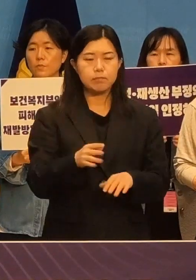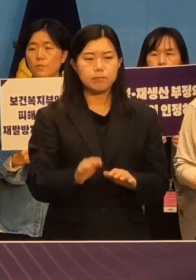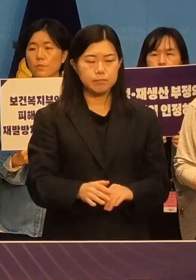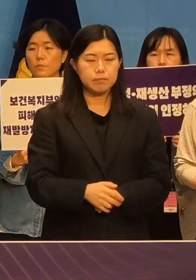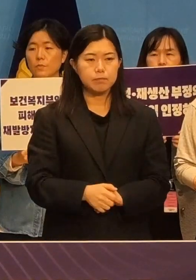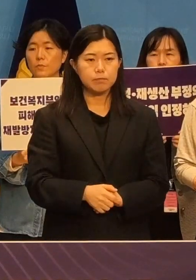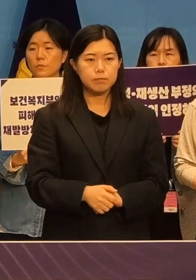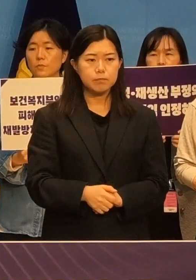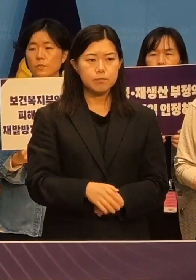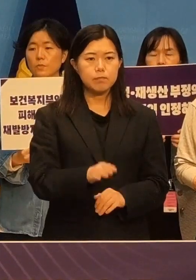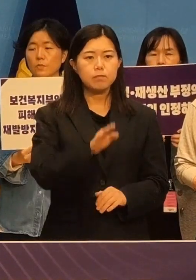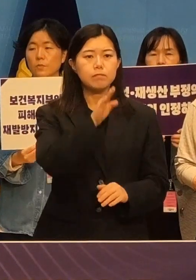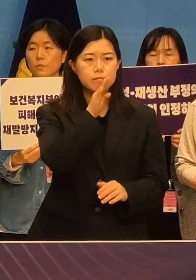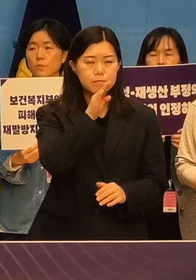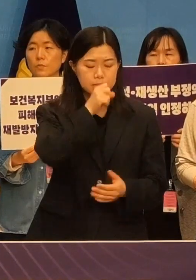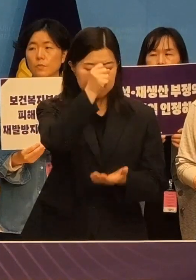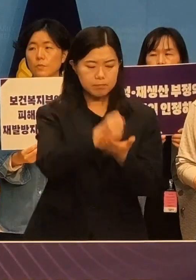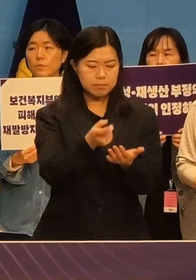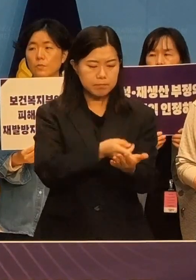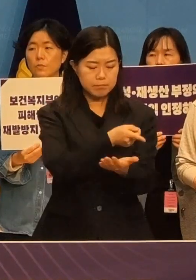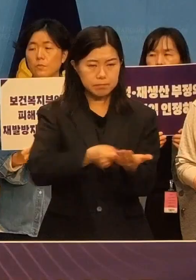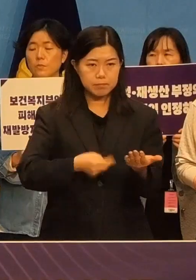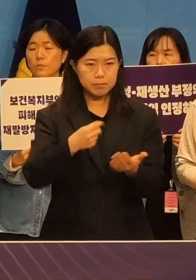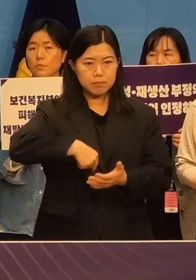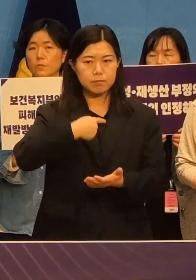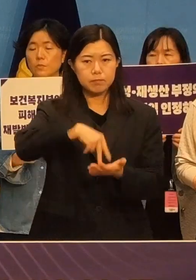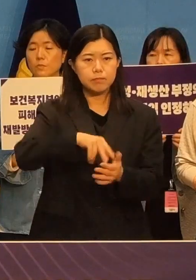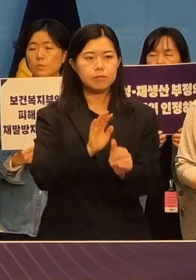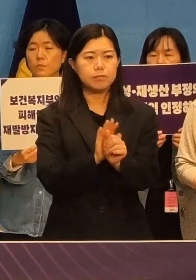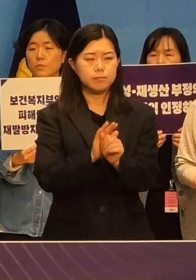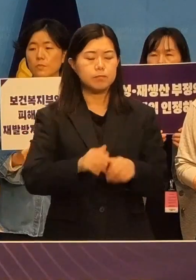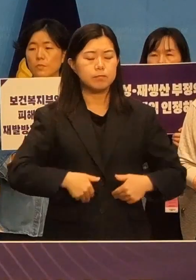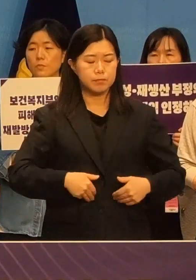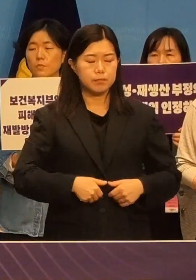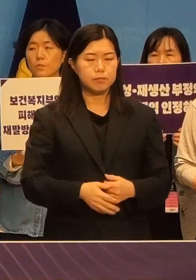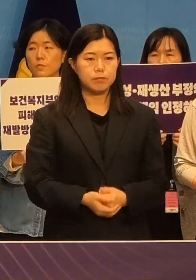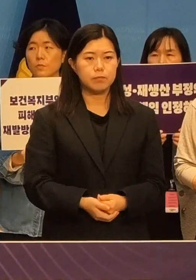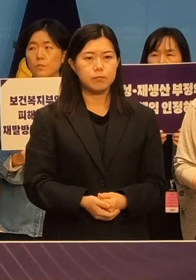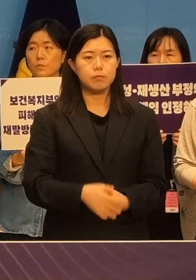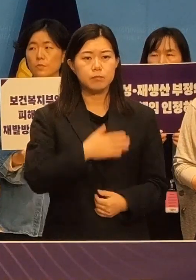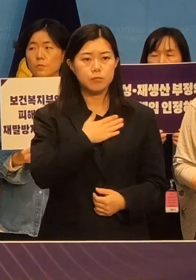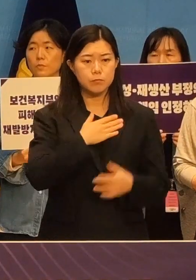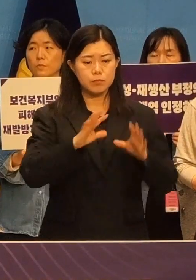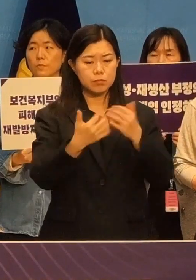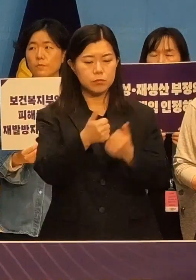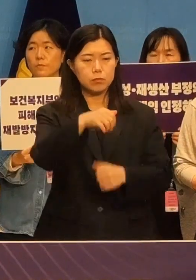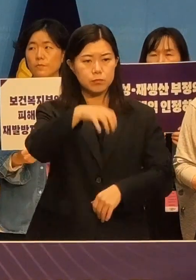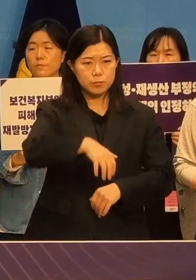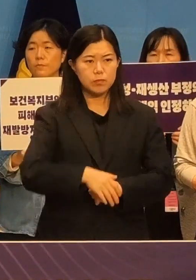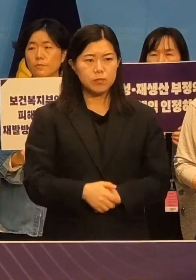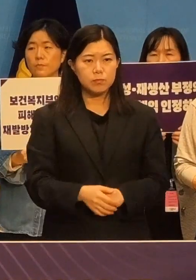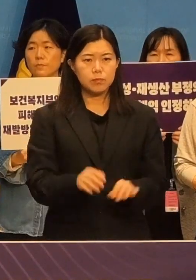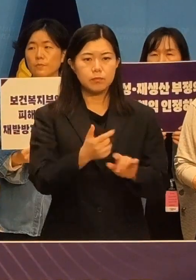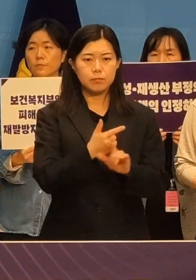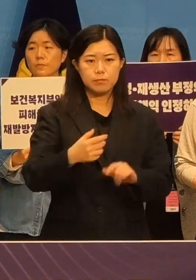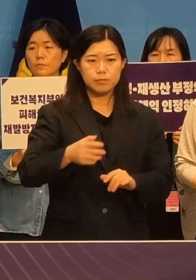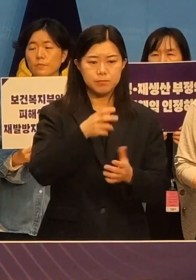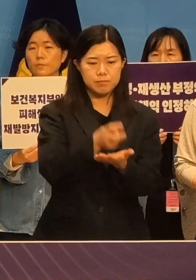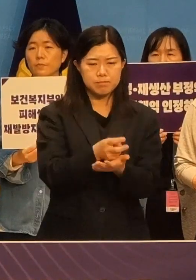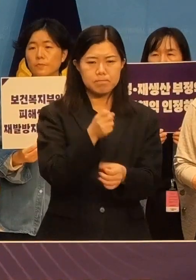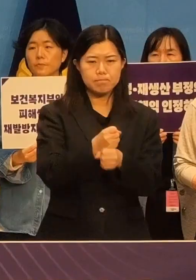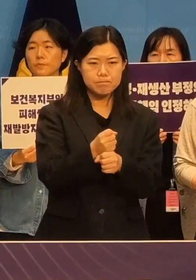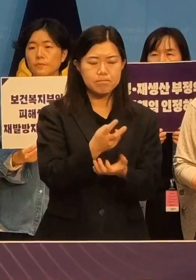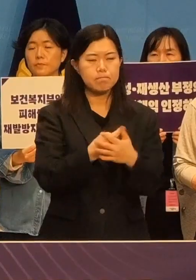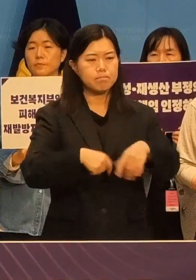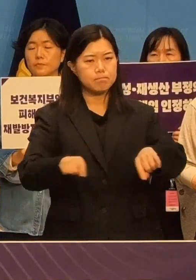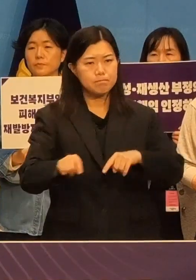정당한 배보상과 자립 지원을 제공해야 합니다. 저는 국회에서 가능한 모든 입법적,